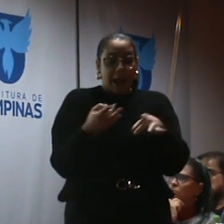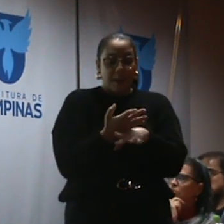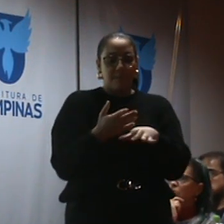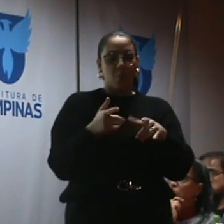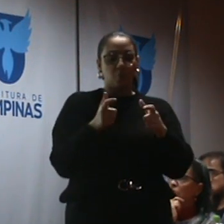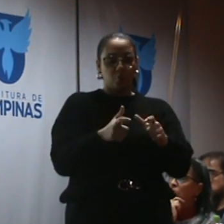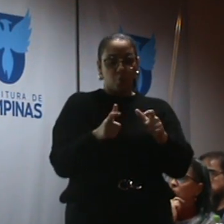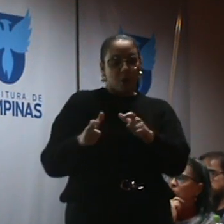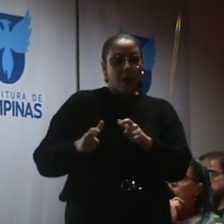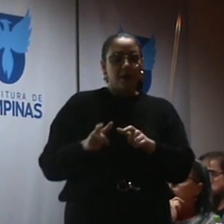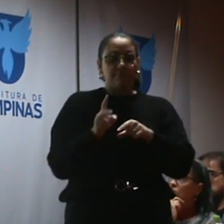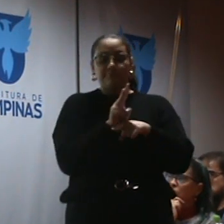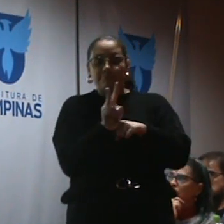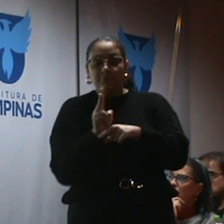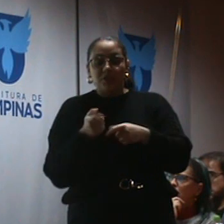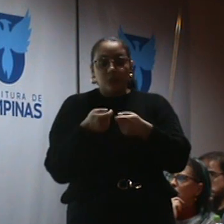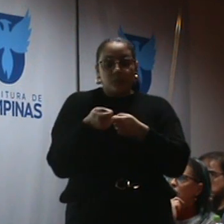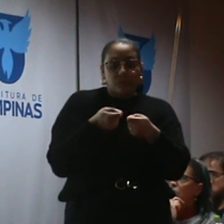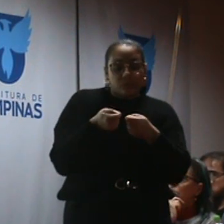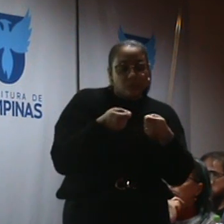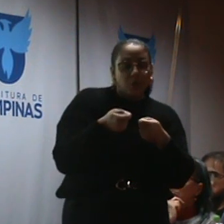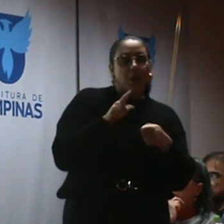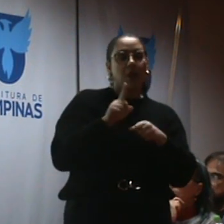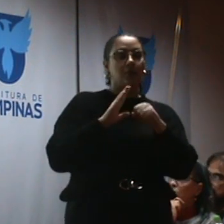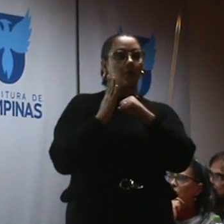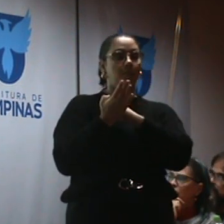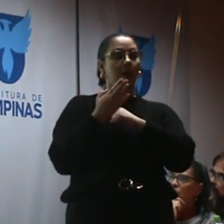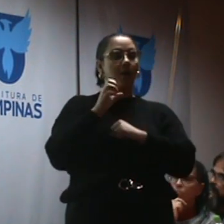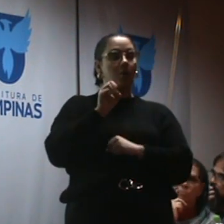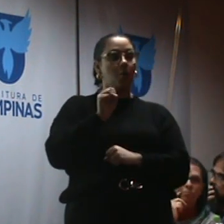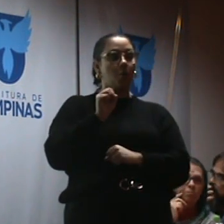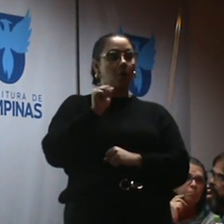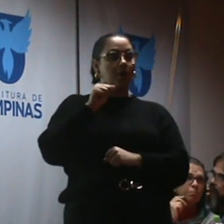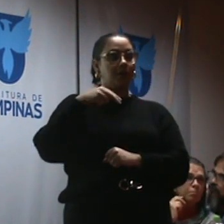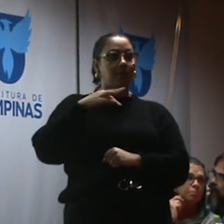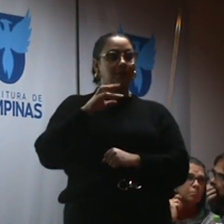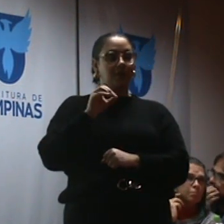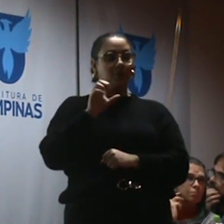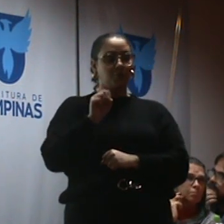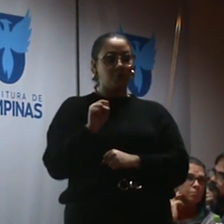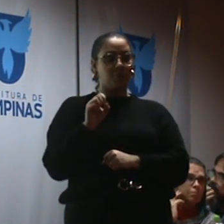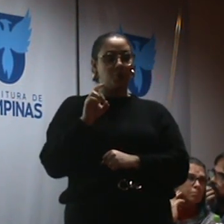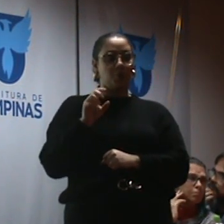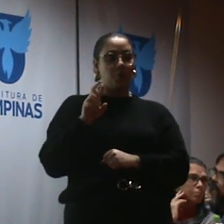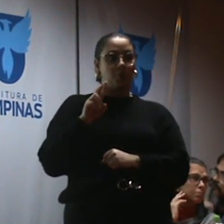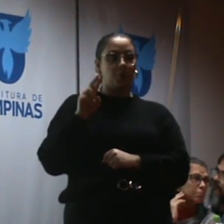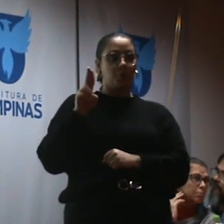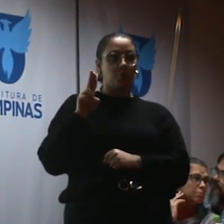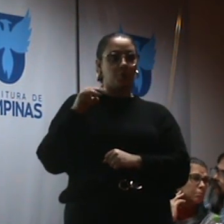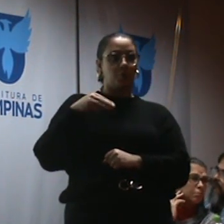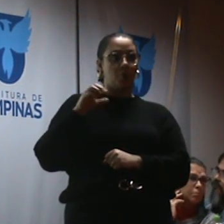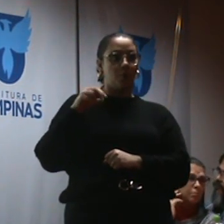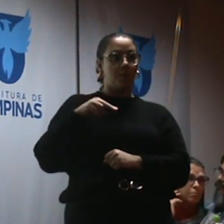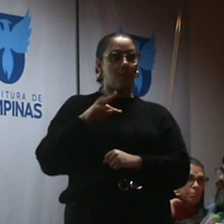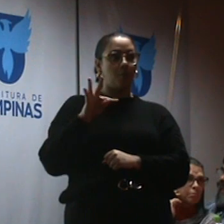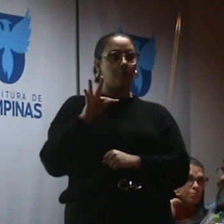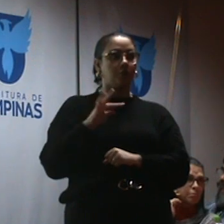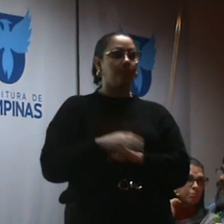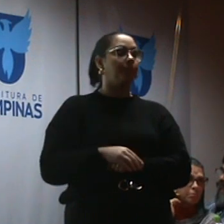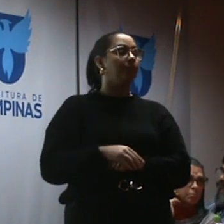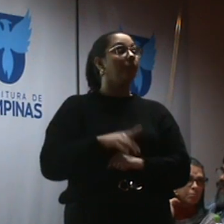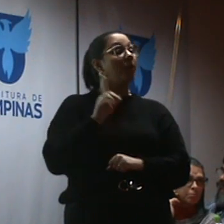local, tá? Foi lá na região do Santos Dumont. Então a gente teve só esse caso, mas é um caso que já coloca a gente em